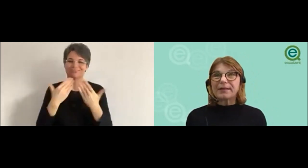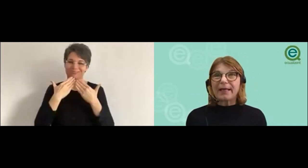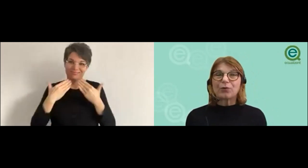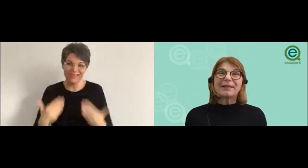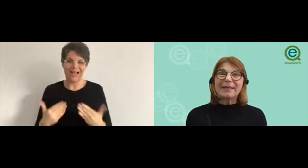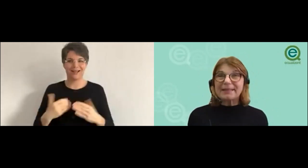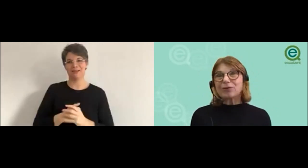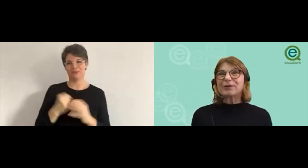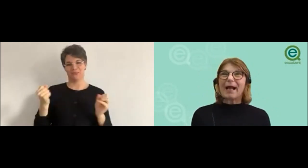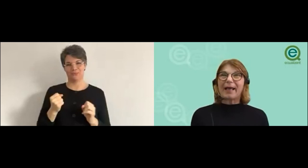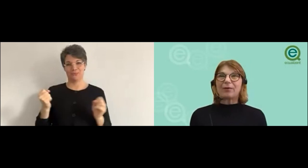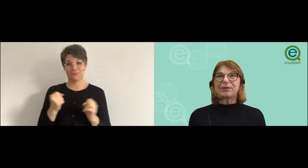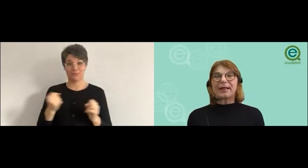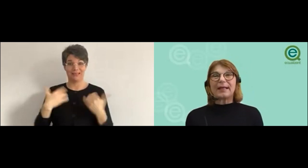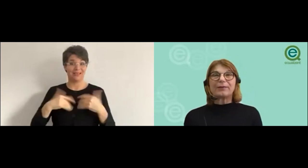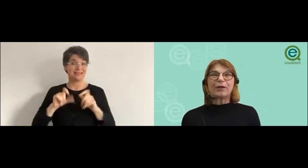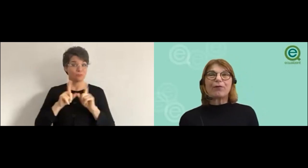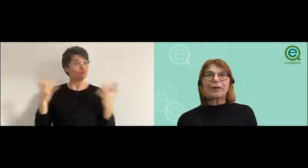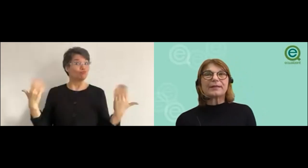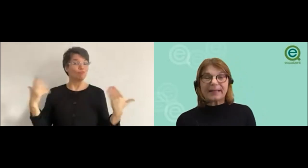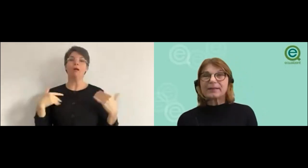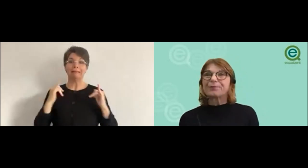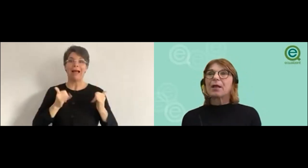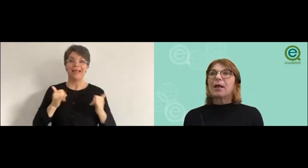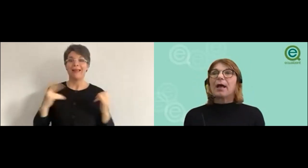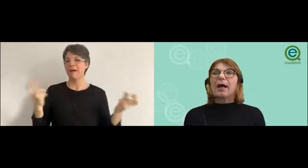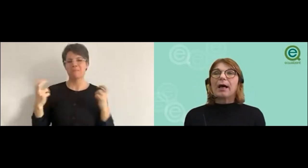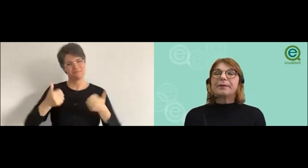gefolgt seid oder dass Sie so zahlreich unserer Einladung gefolgt sind.